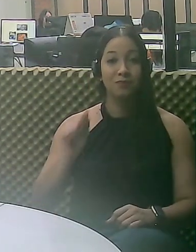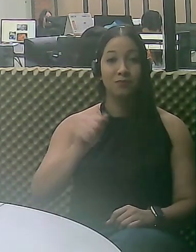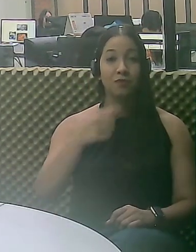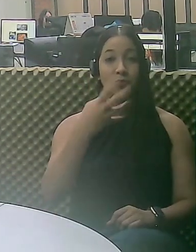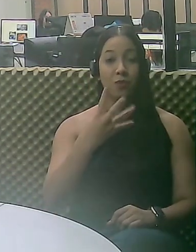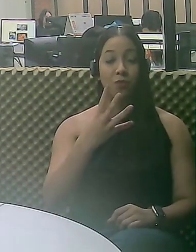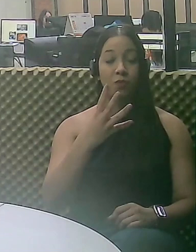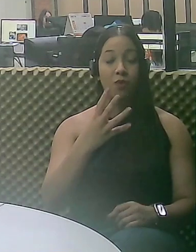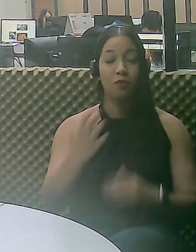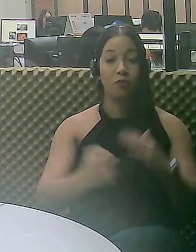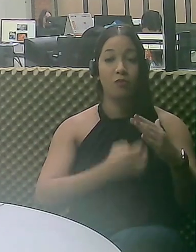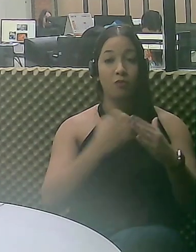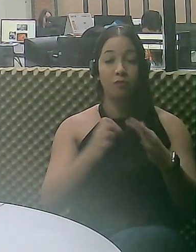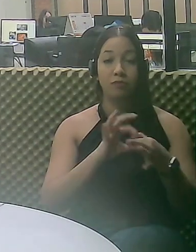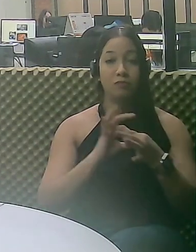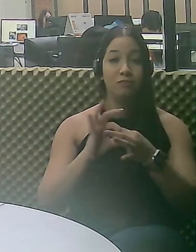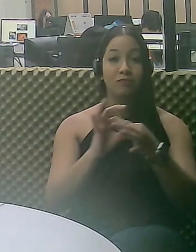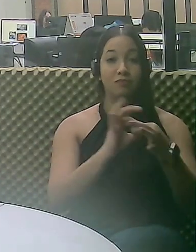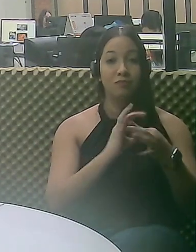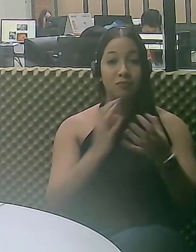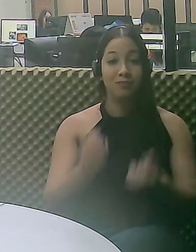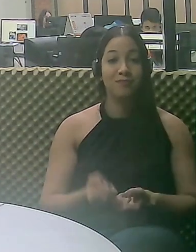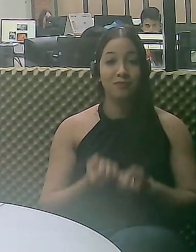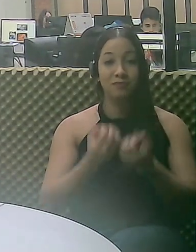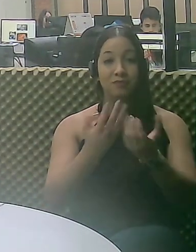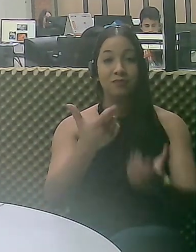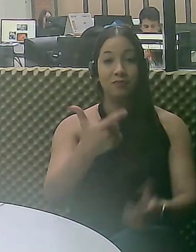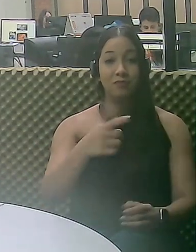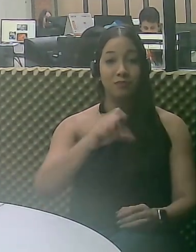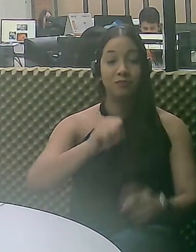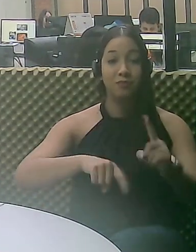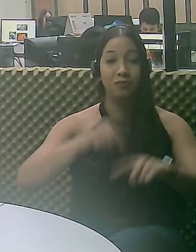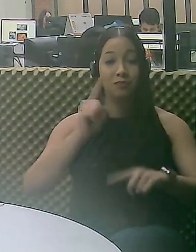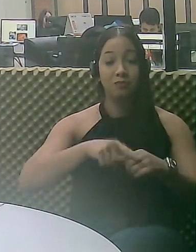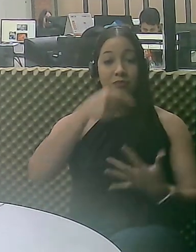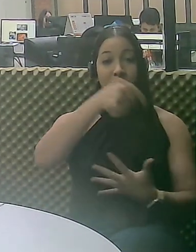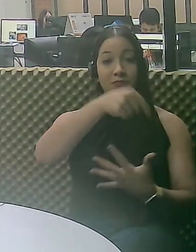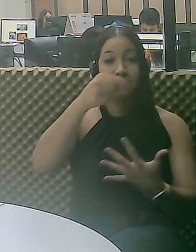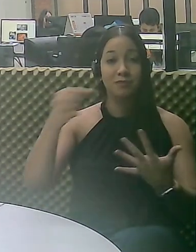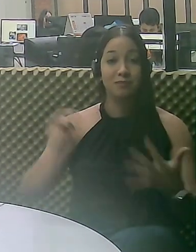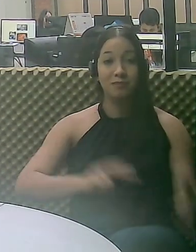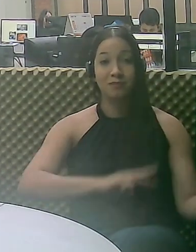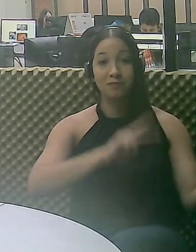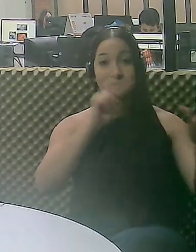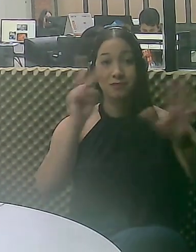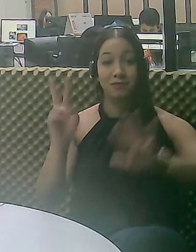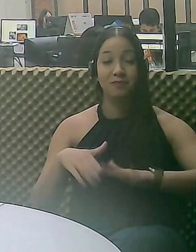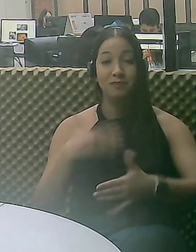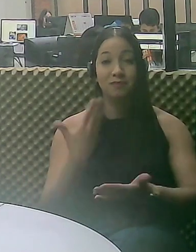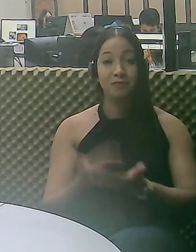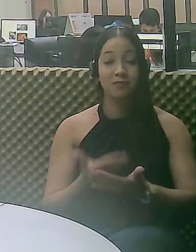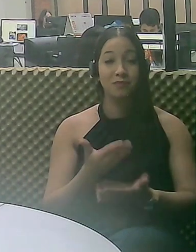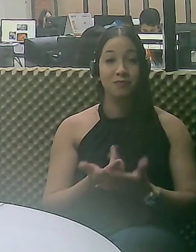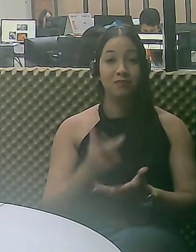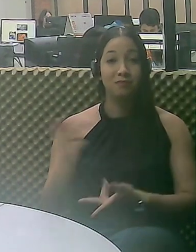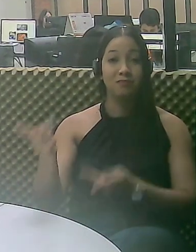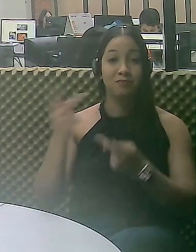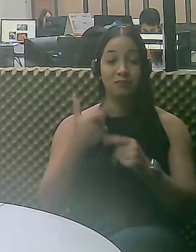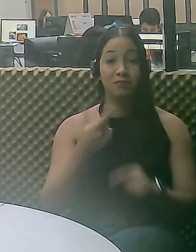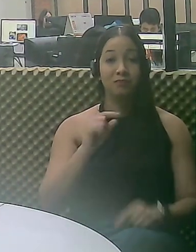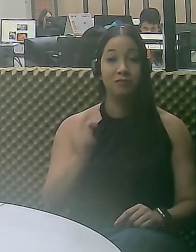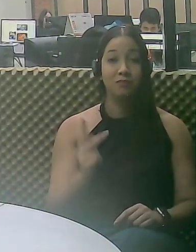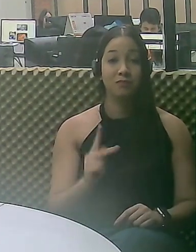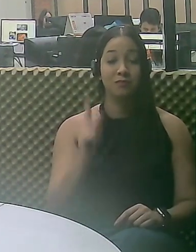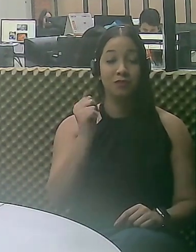4 cooperativas, que garantem a entrega de 28 produtos. Semanalmente, as escolas recebem 20 toneladas